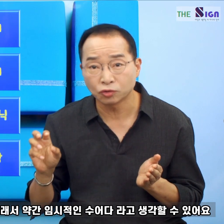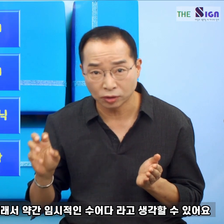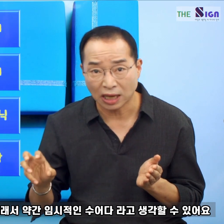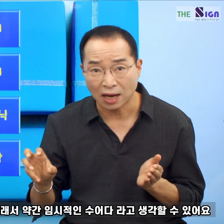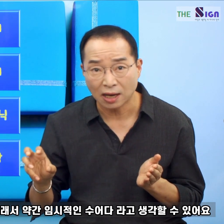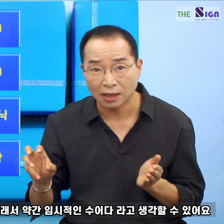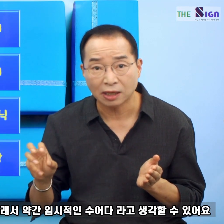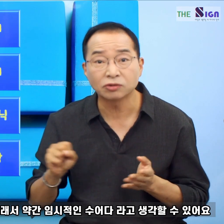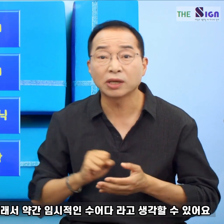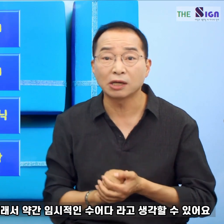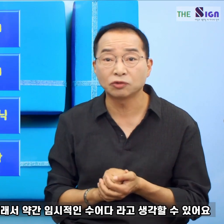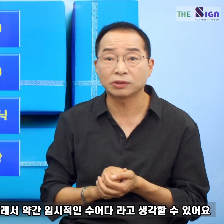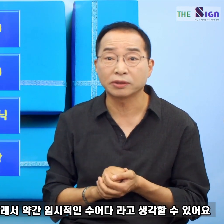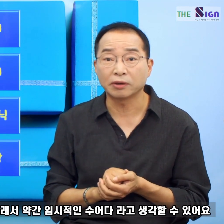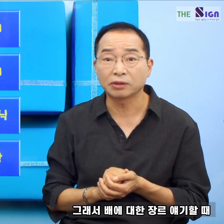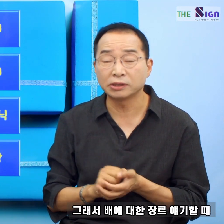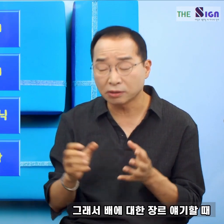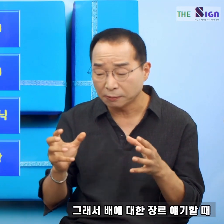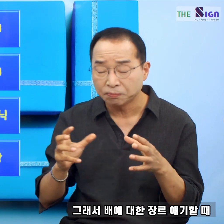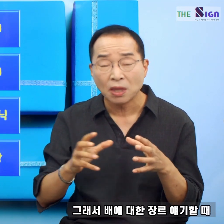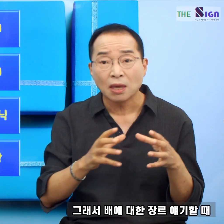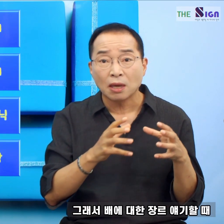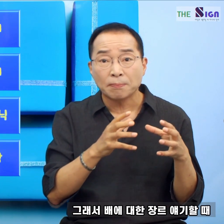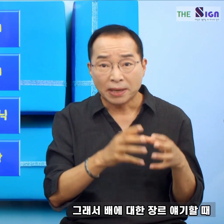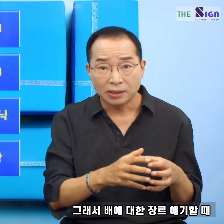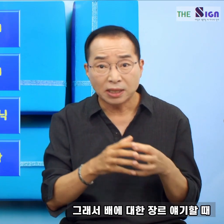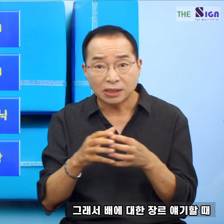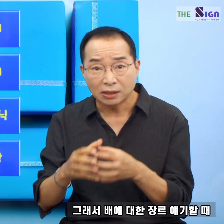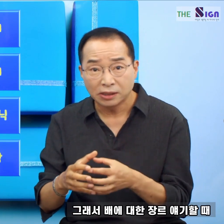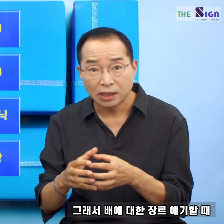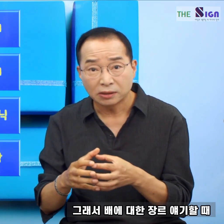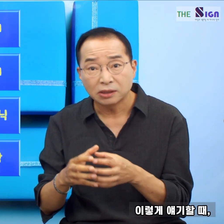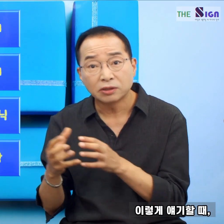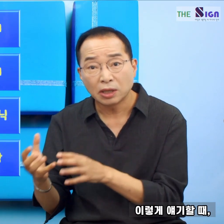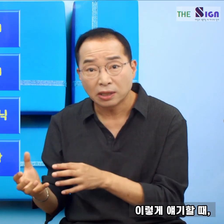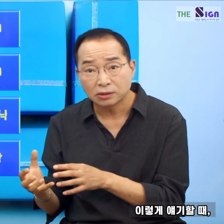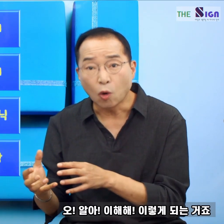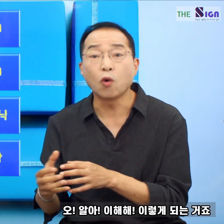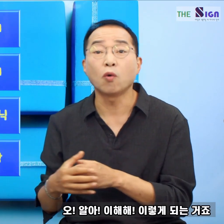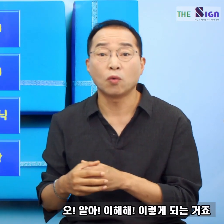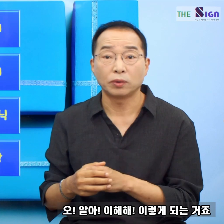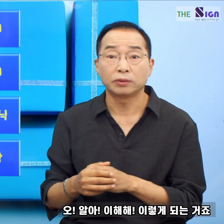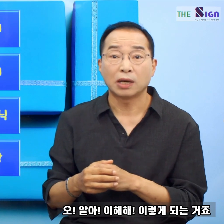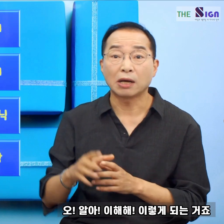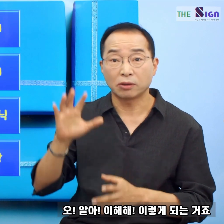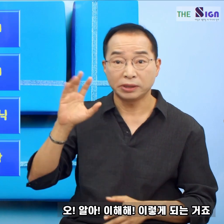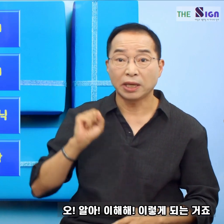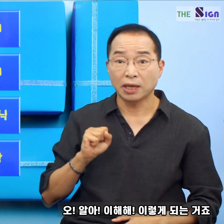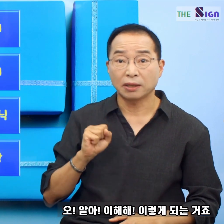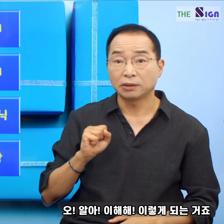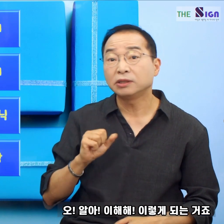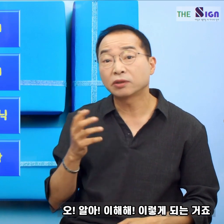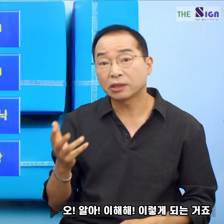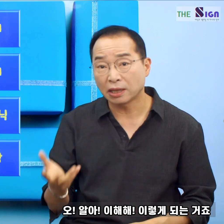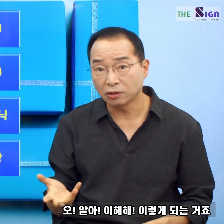수어다 라고 생각할 수 있어요. 그래서 배에 대한 장르 얘기할 때 이렇게 얘기했죠. 알아, 이해해 이렇게 되는